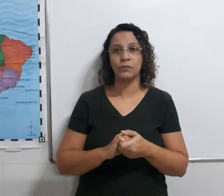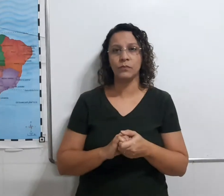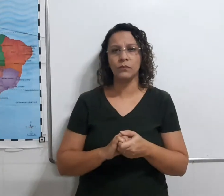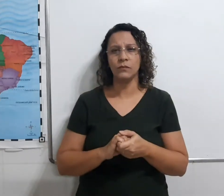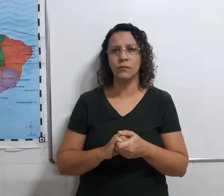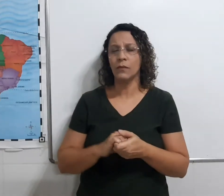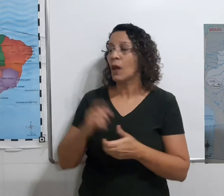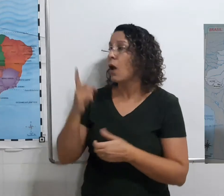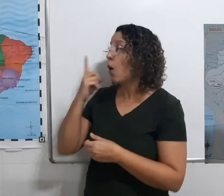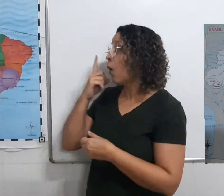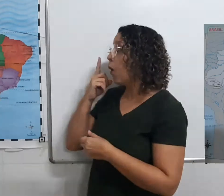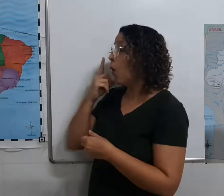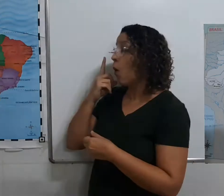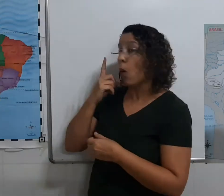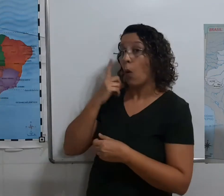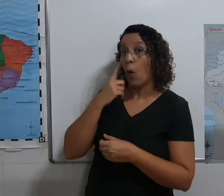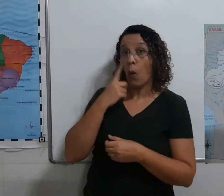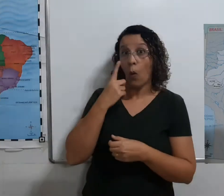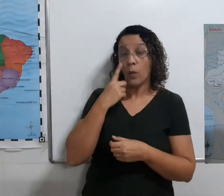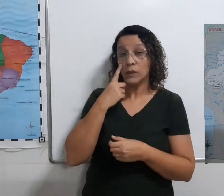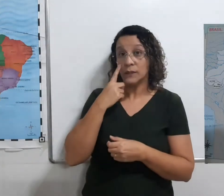Observe o mapa da página 48.